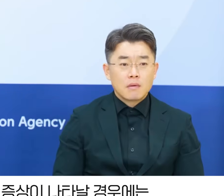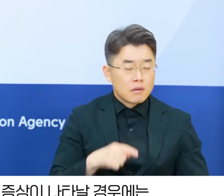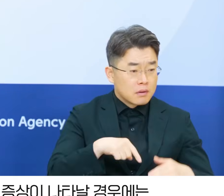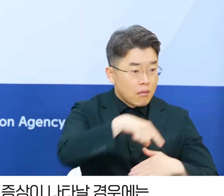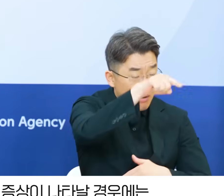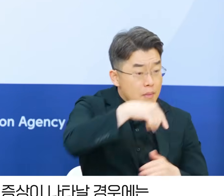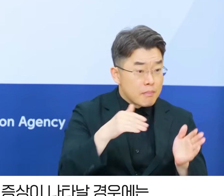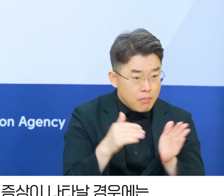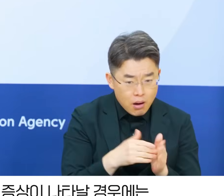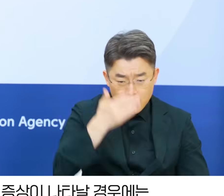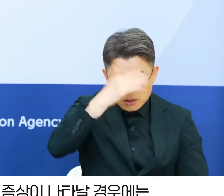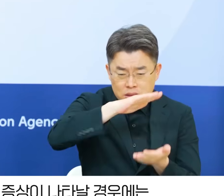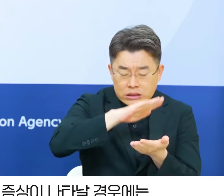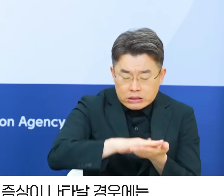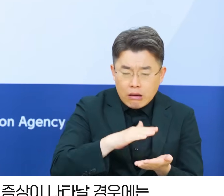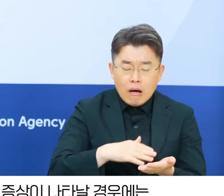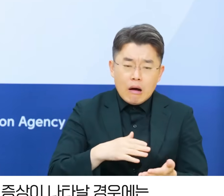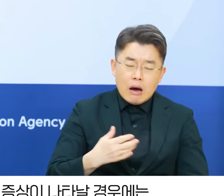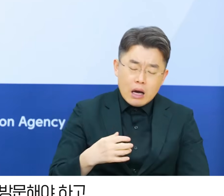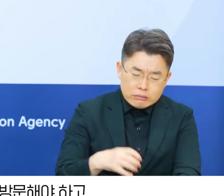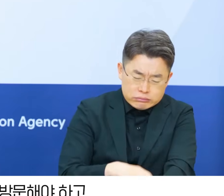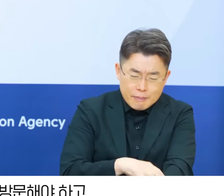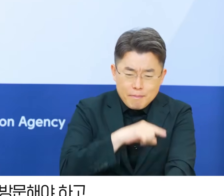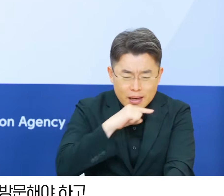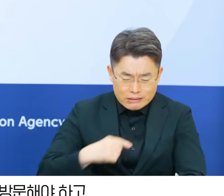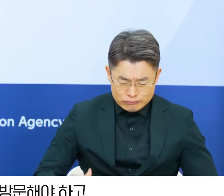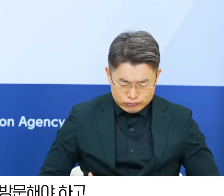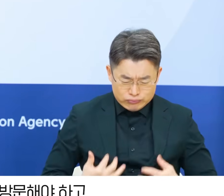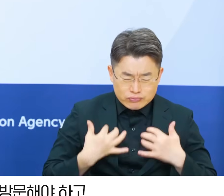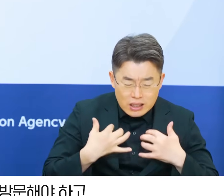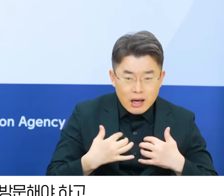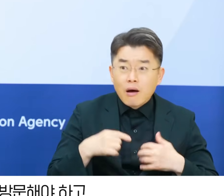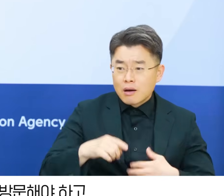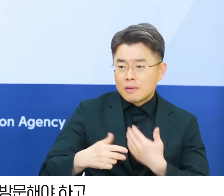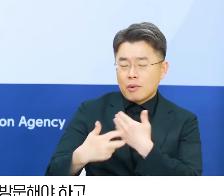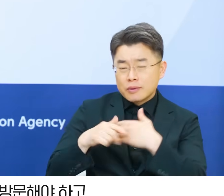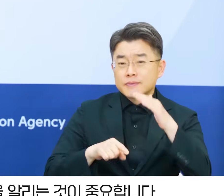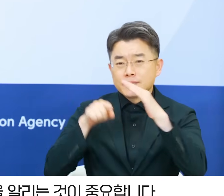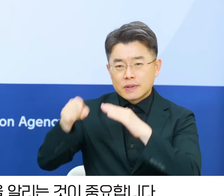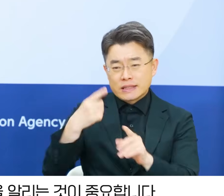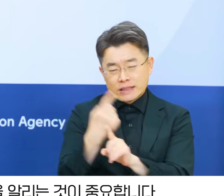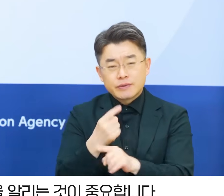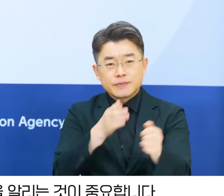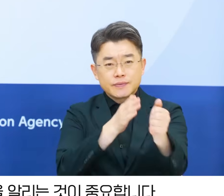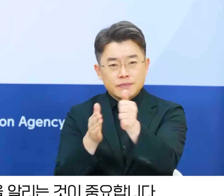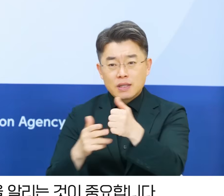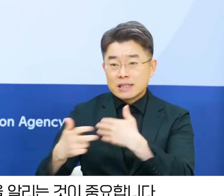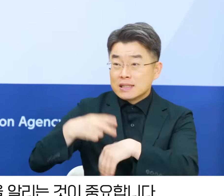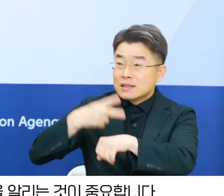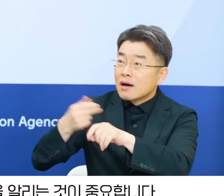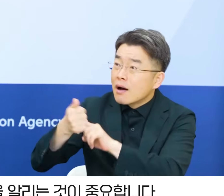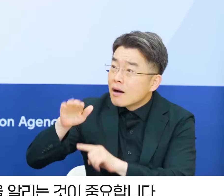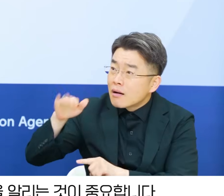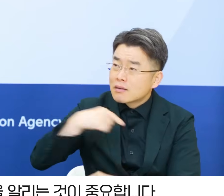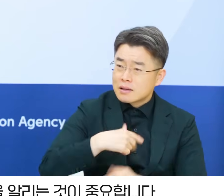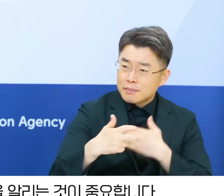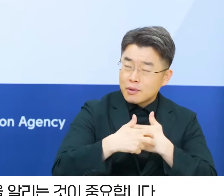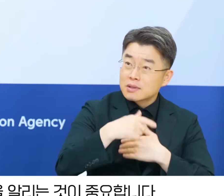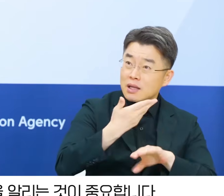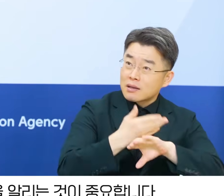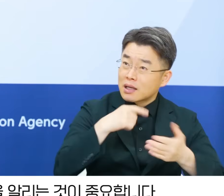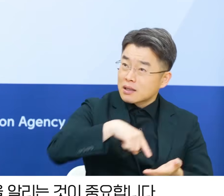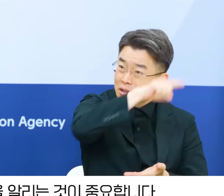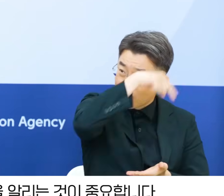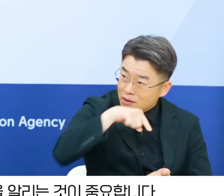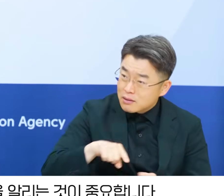두통, 발진 등 증상이 나타날 경우에는 의료기관을 즉시 방문해야 하고 의료진에게 최근 여행 이력을 알리는